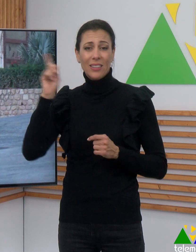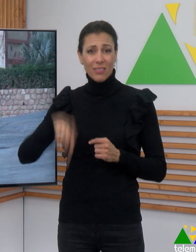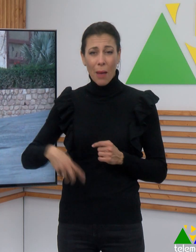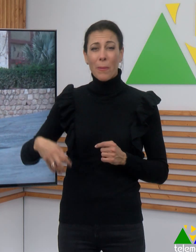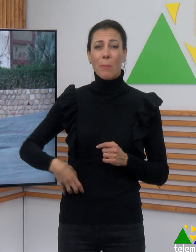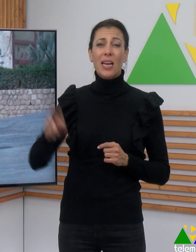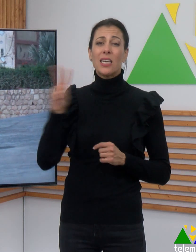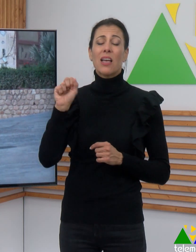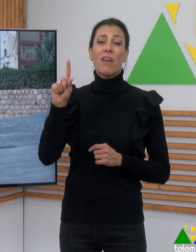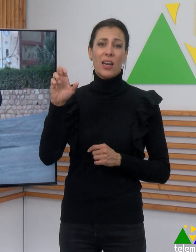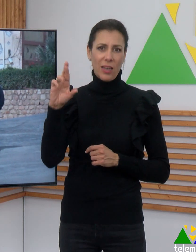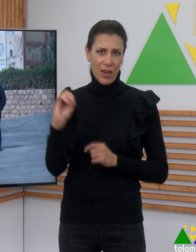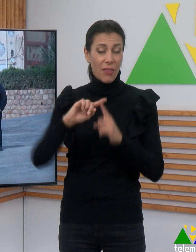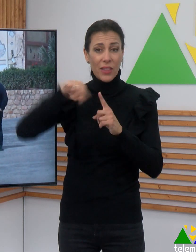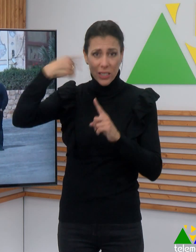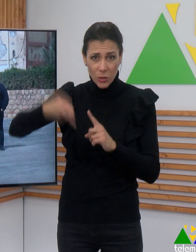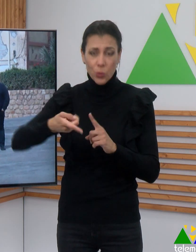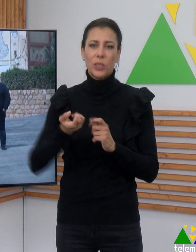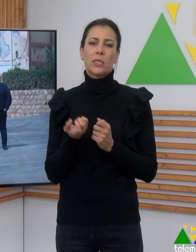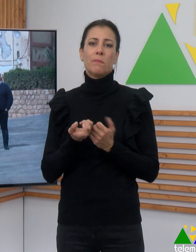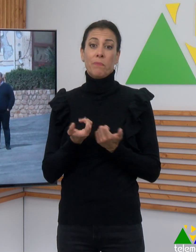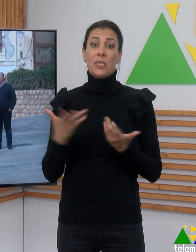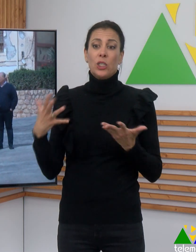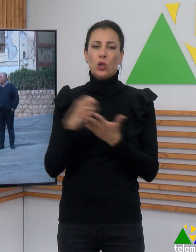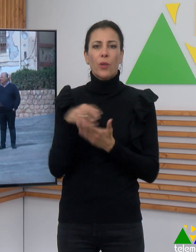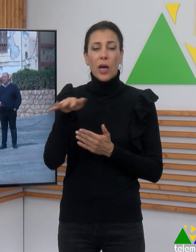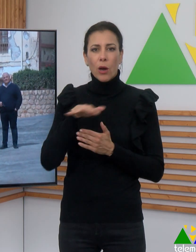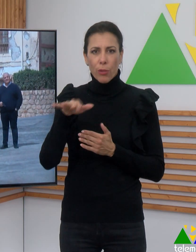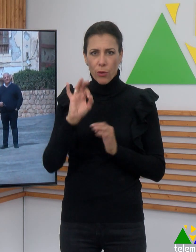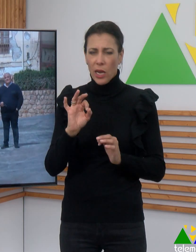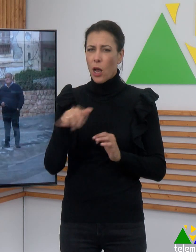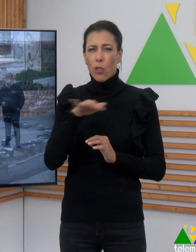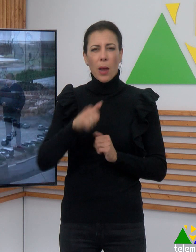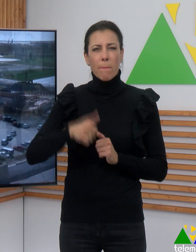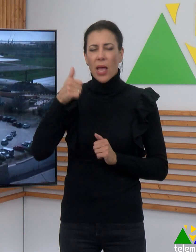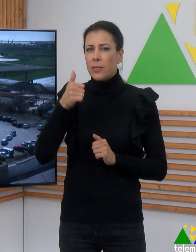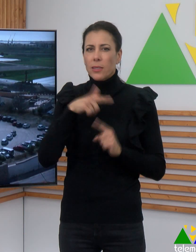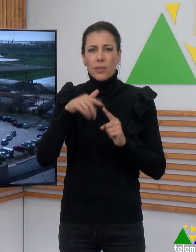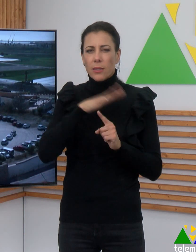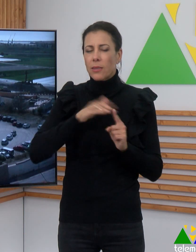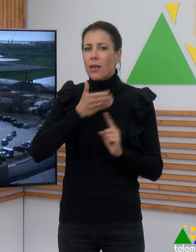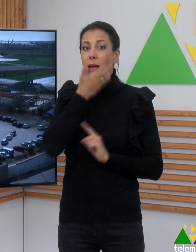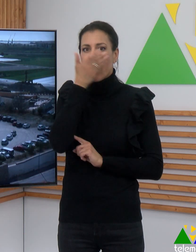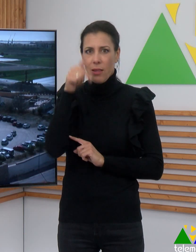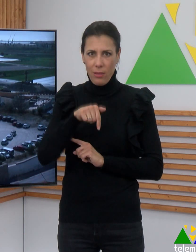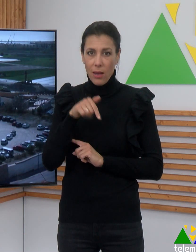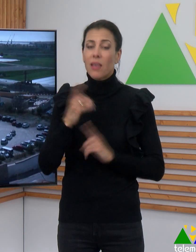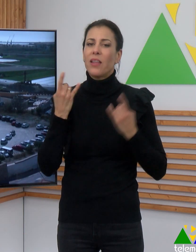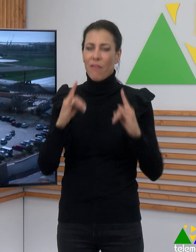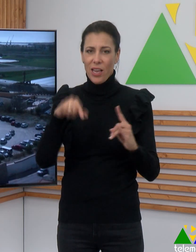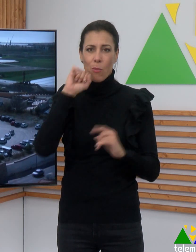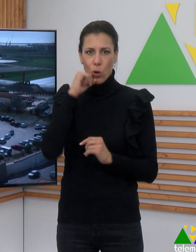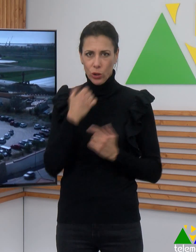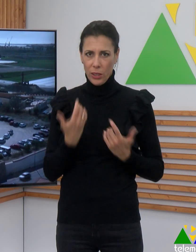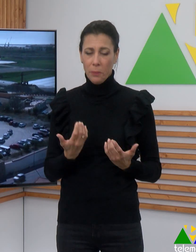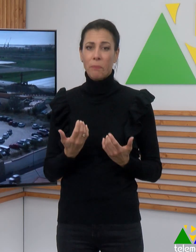Valera posteriormente, y que pues, esta zona es la zona más cálida de la Vega de Motril, curiosamente, ¿no? Y que